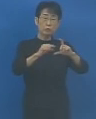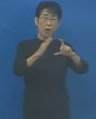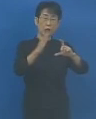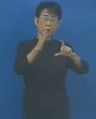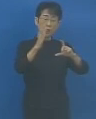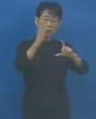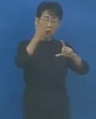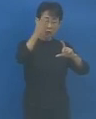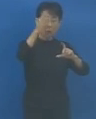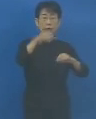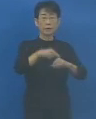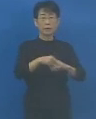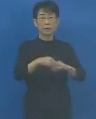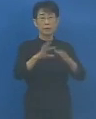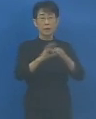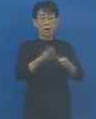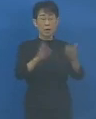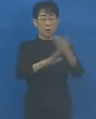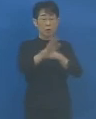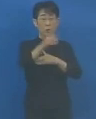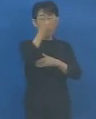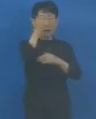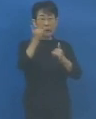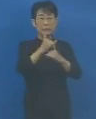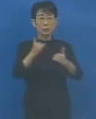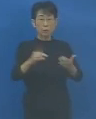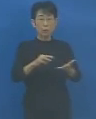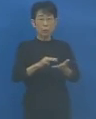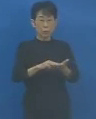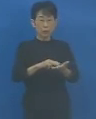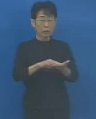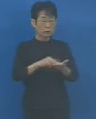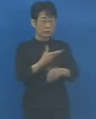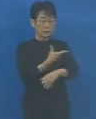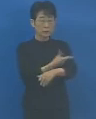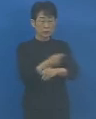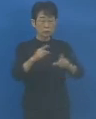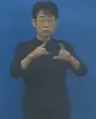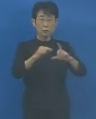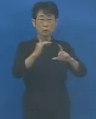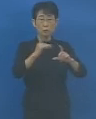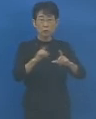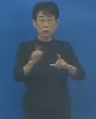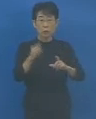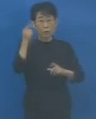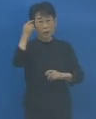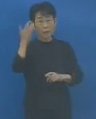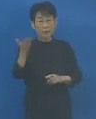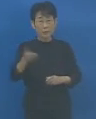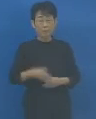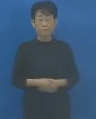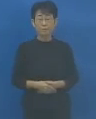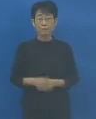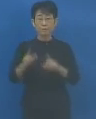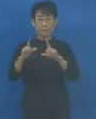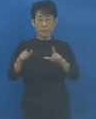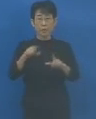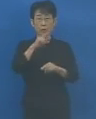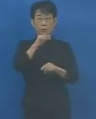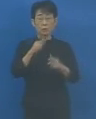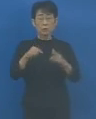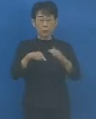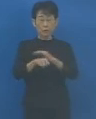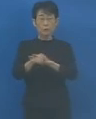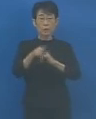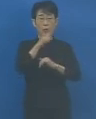鳥取県として若い世代の接種率を上げていくための考えというのはどのようにお考えでしょうか。 そういう意味であの鳥取大学をは